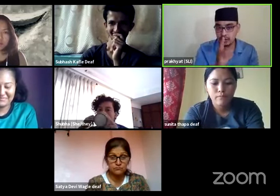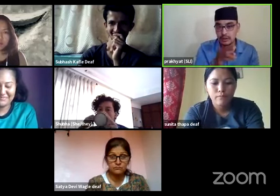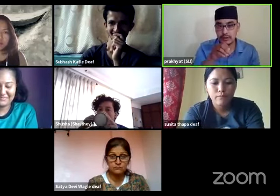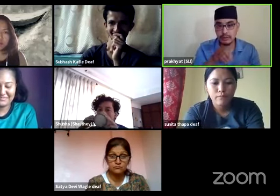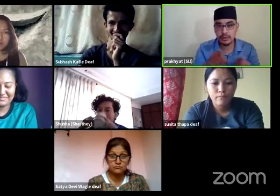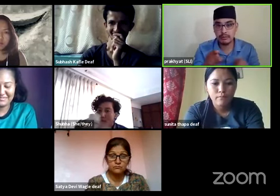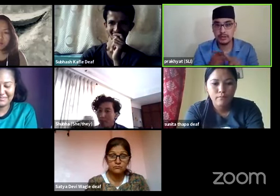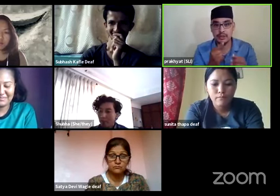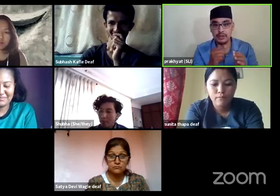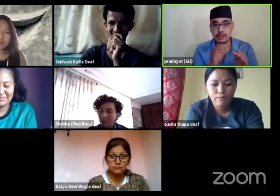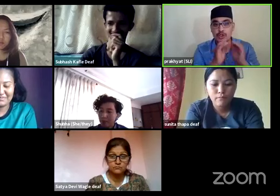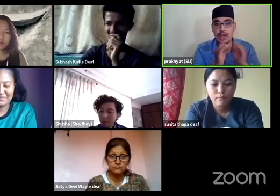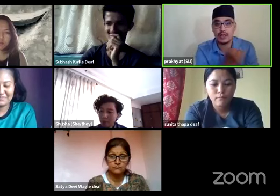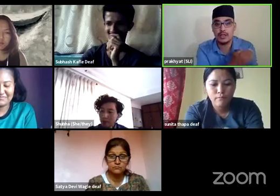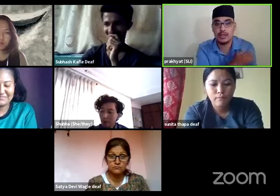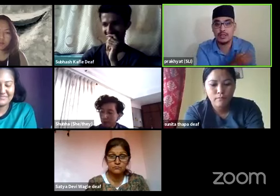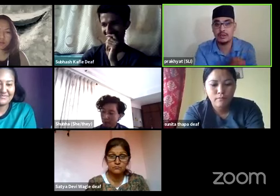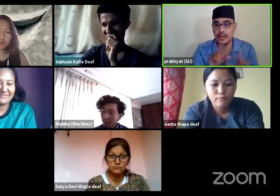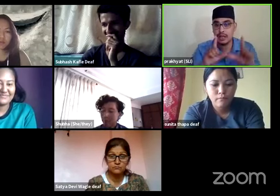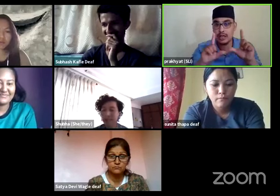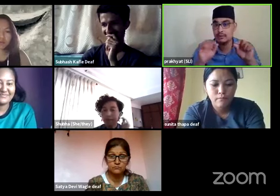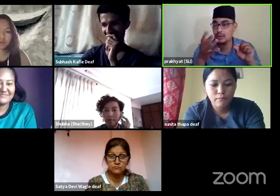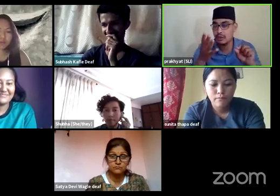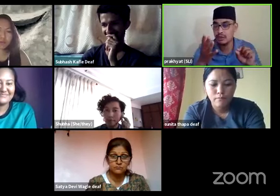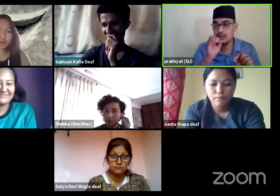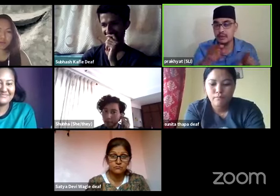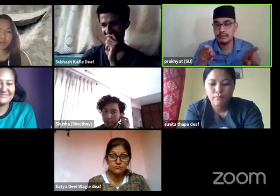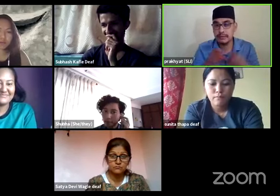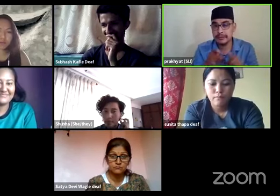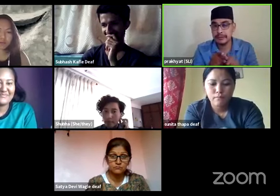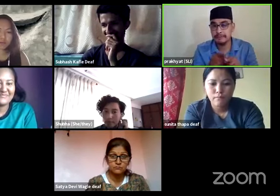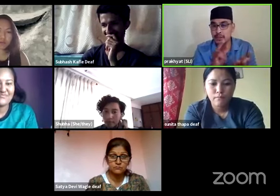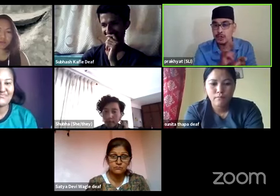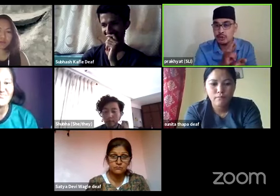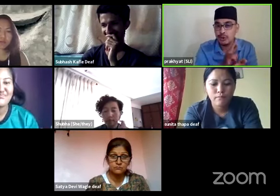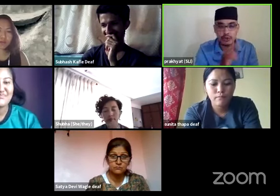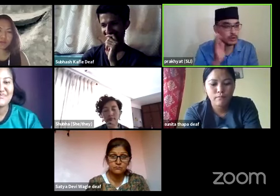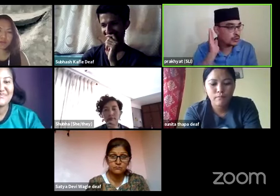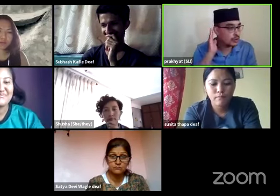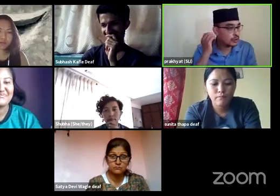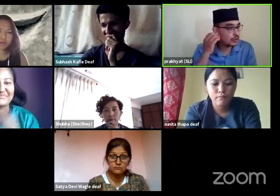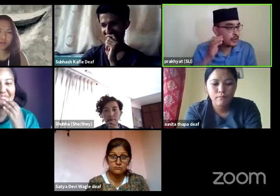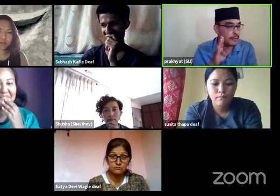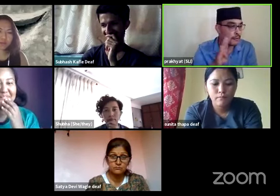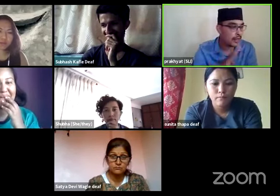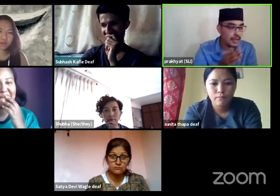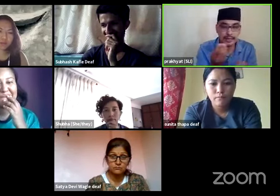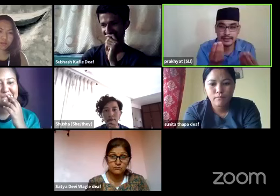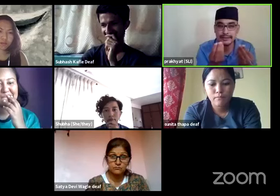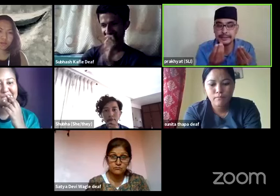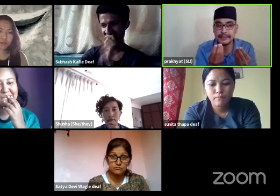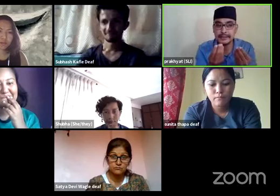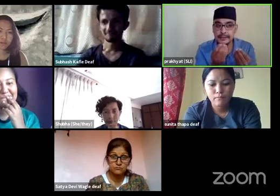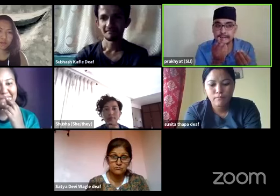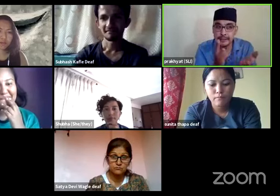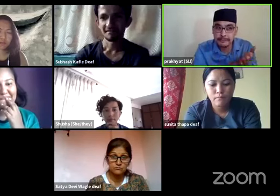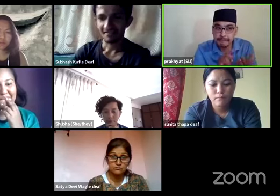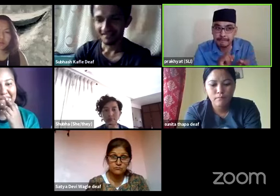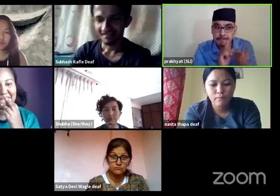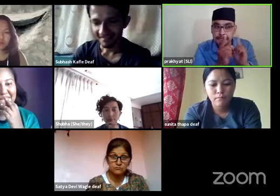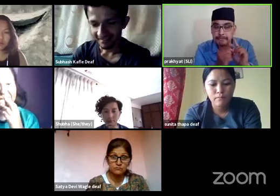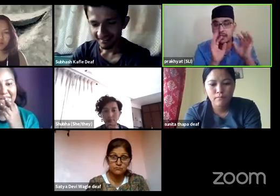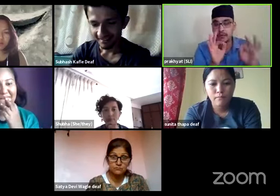गर्ने ठाउँ त नहोला तै पनि अब ठ्याक्कै रिपोर्ट सुनिराख्दाखेरि चाहिँ के चाहिँ यस्तो भइदिएको भए अझ राम्रो हुन्थ्यो कि भन्ने कुरा